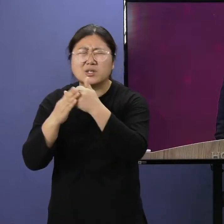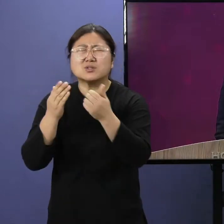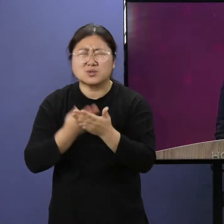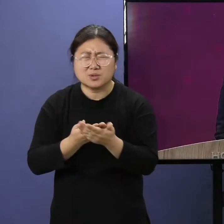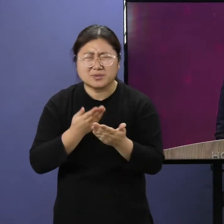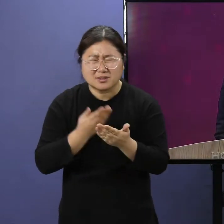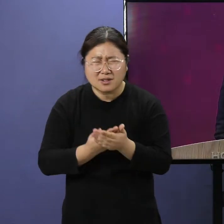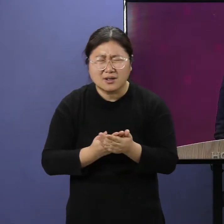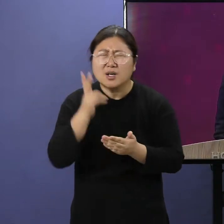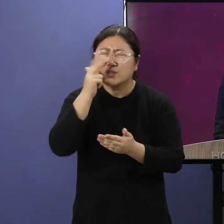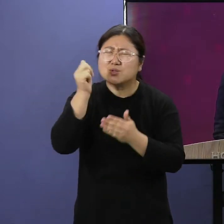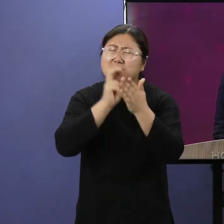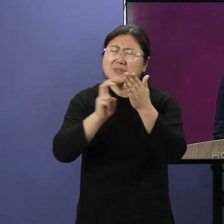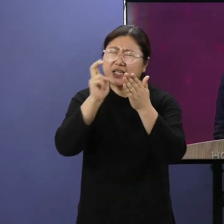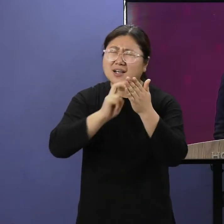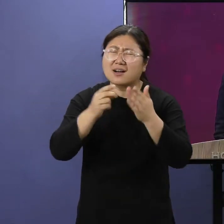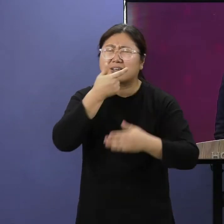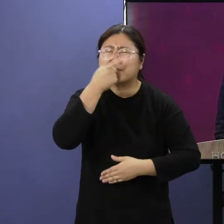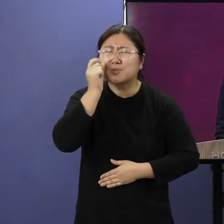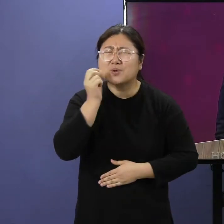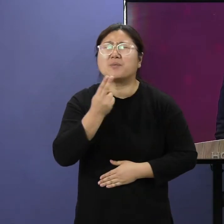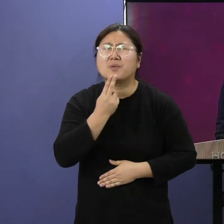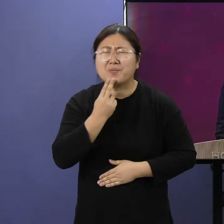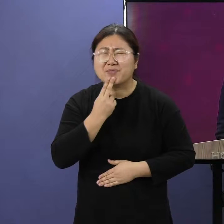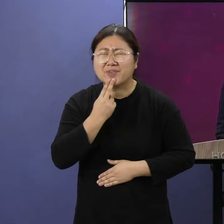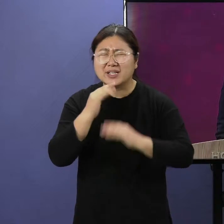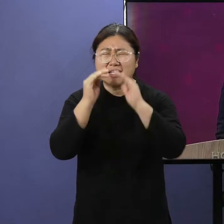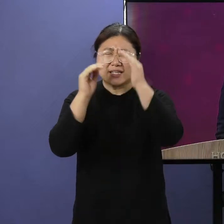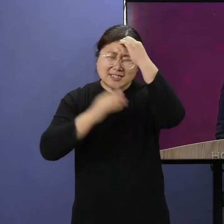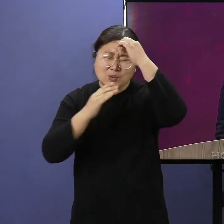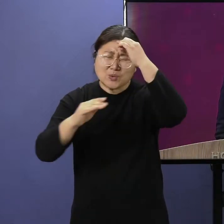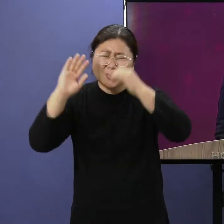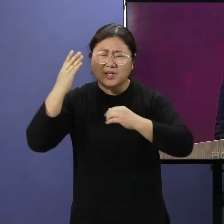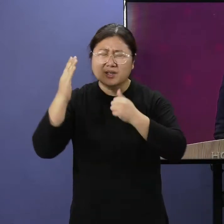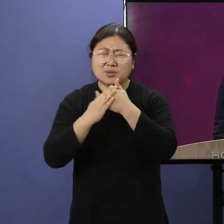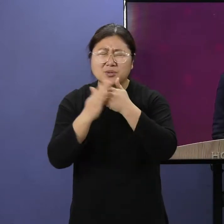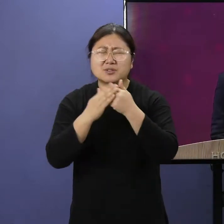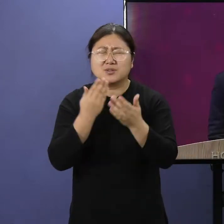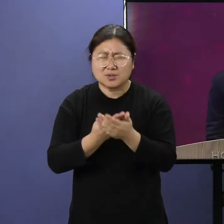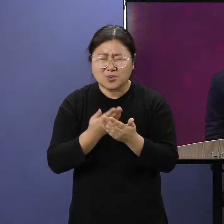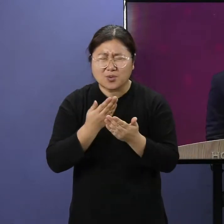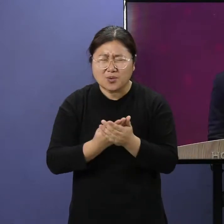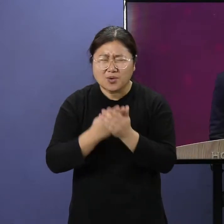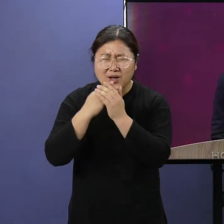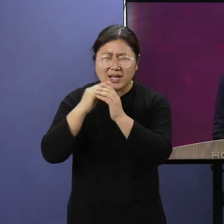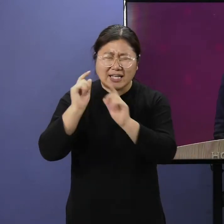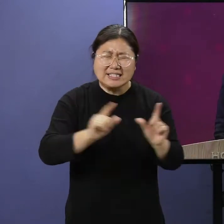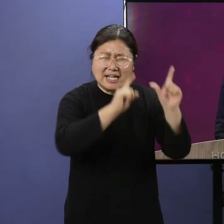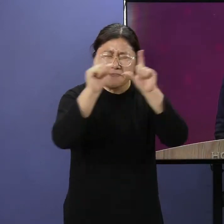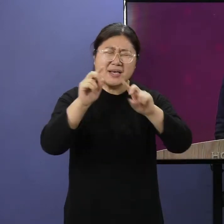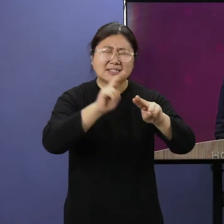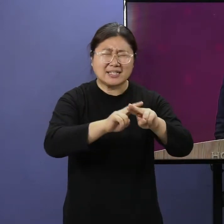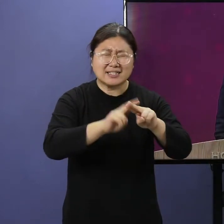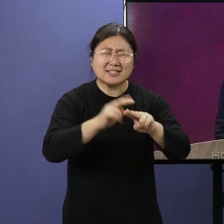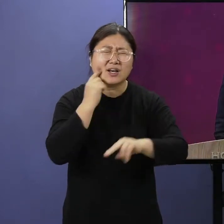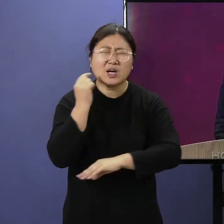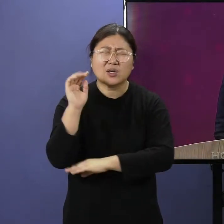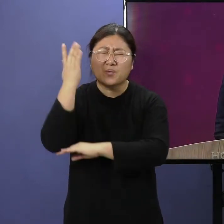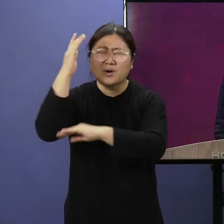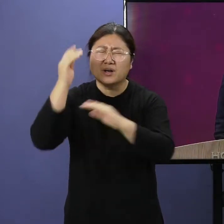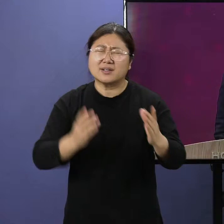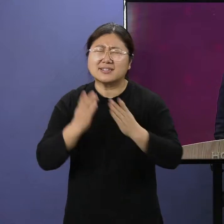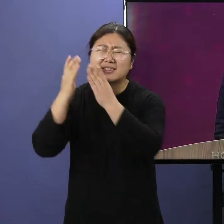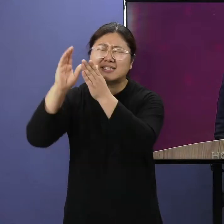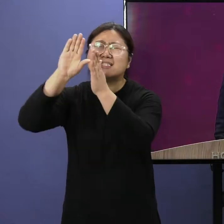삼아 주시옵고 예배자의 삶을 통해 하나님께 영광을 돌릴 때 우리 주위에 있는 많은 사람들에게도 그와